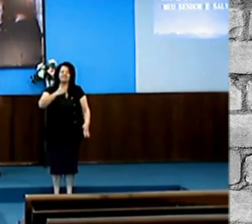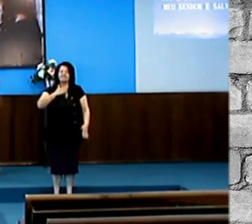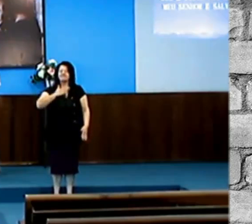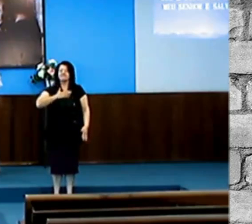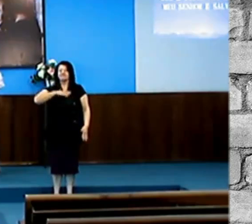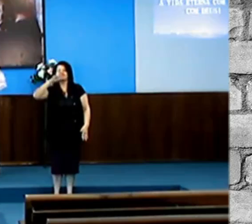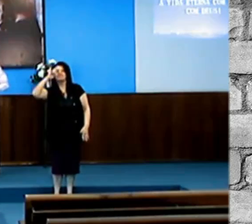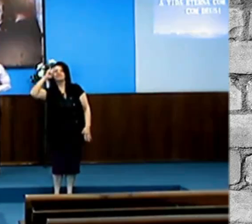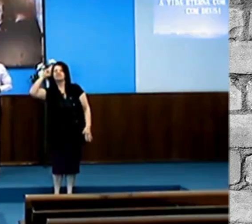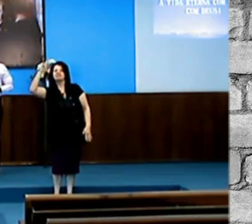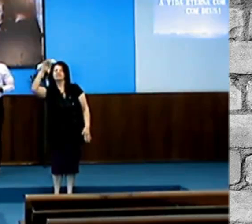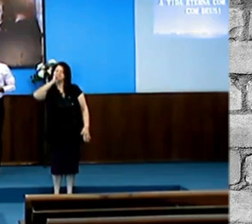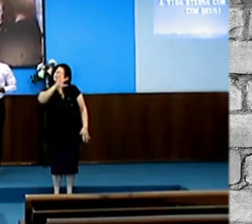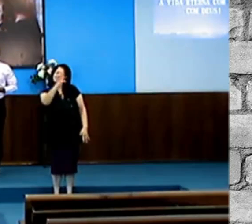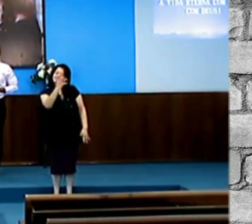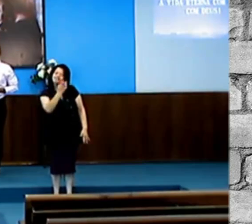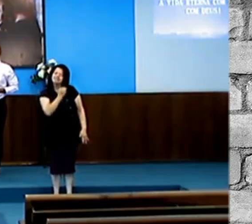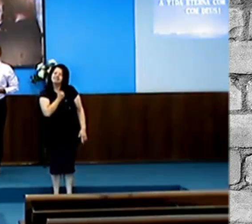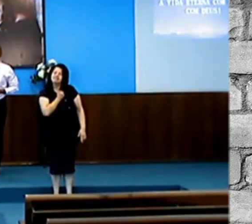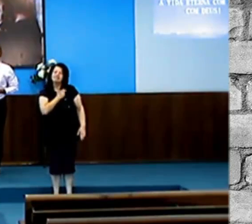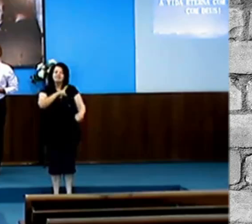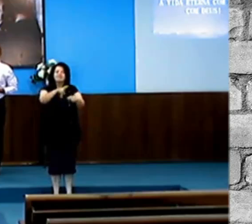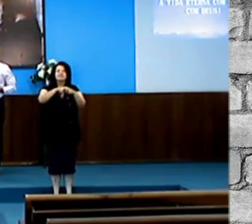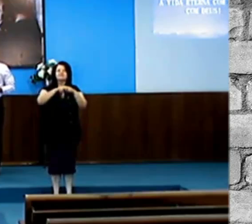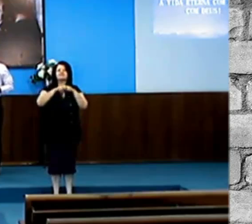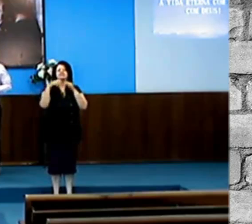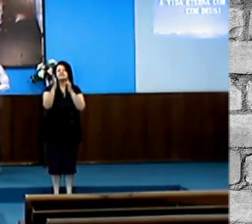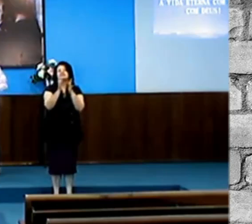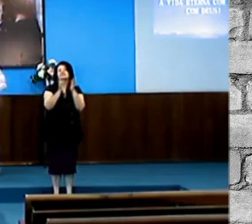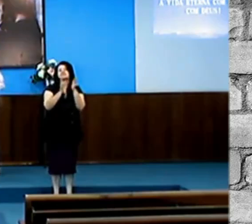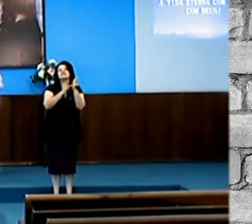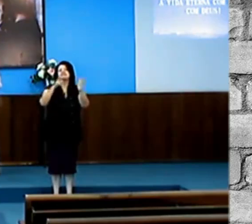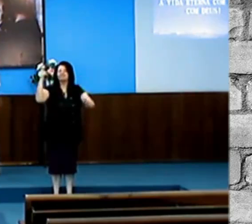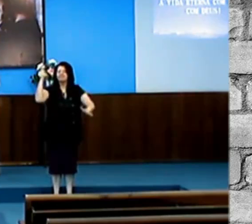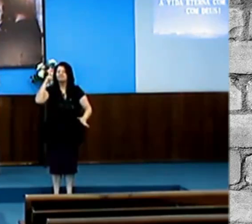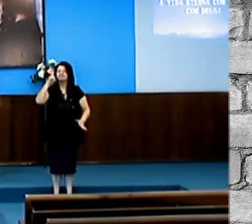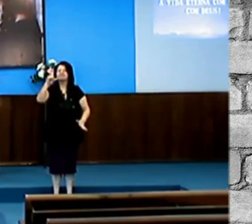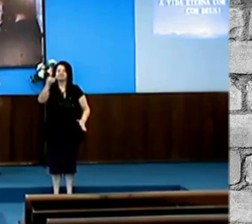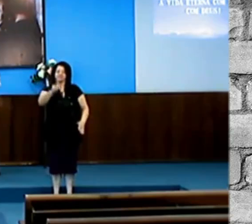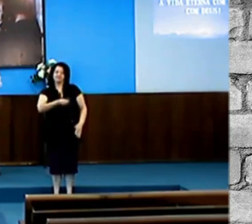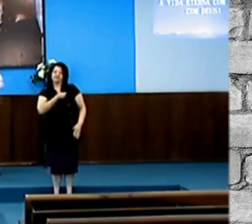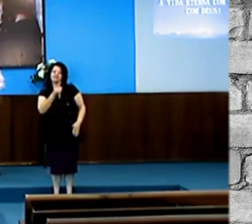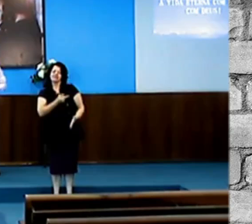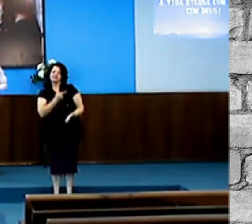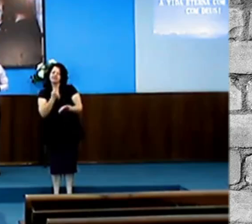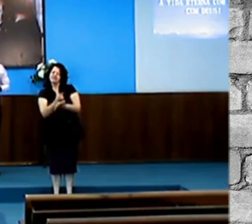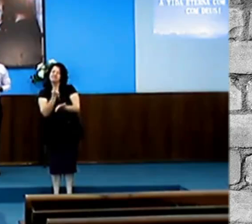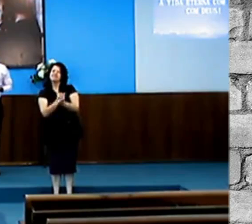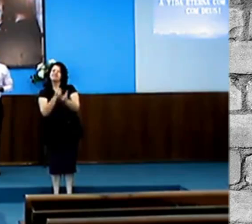e Salvador. Só por ele ganhei a vida eterna